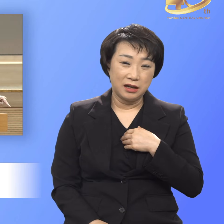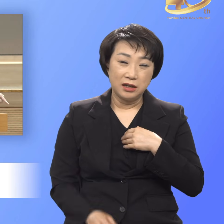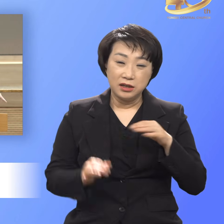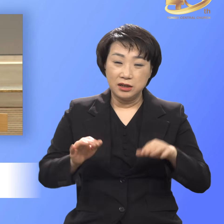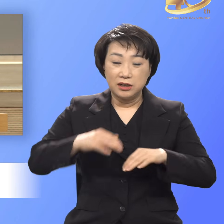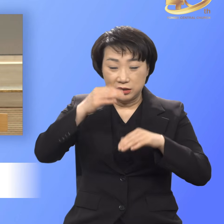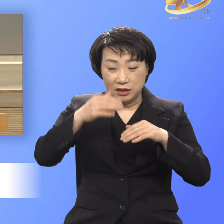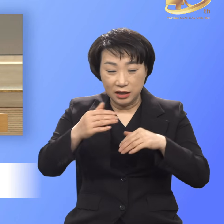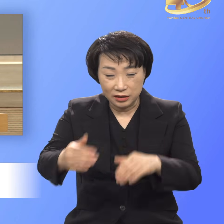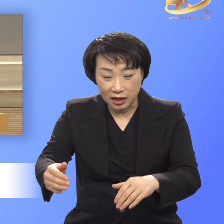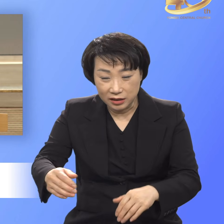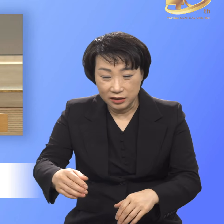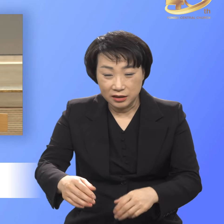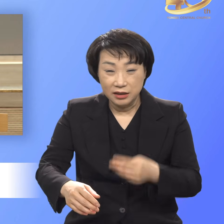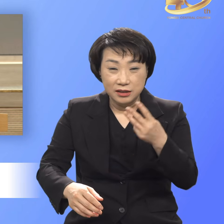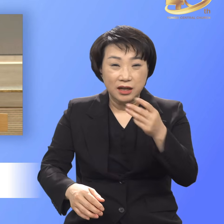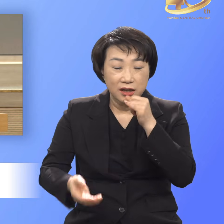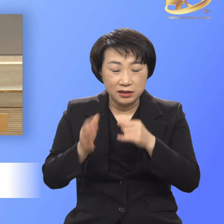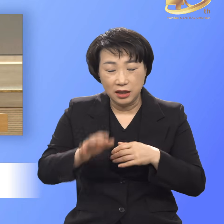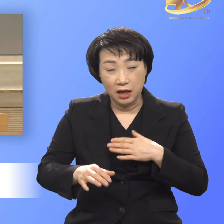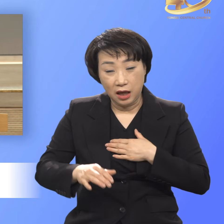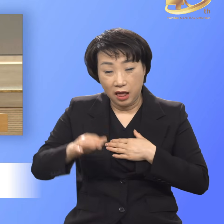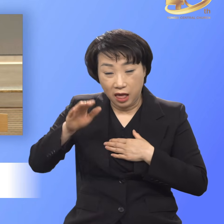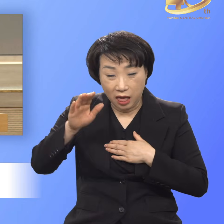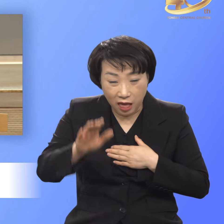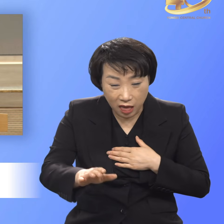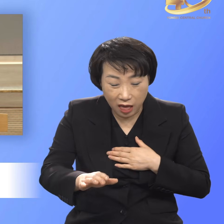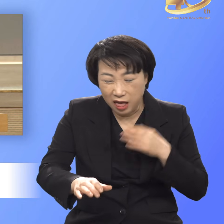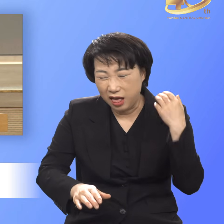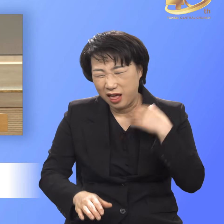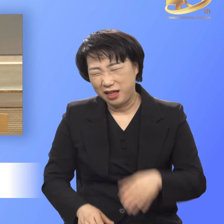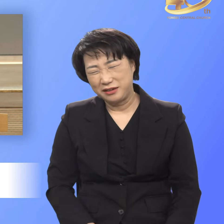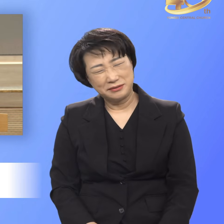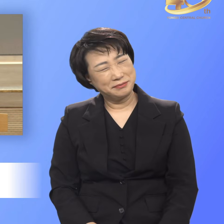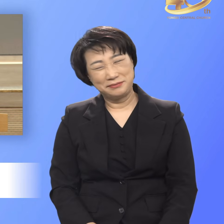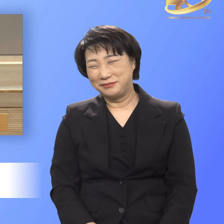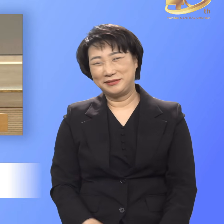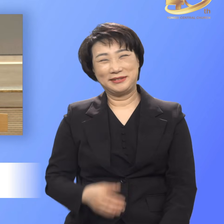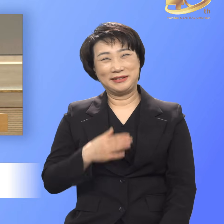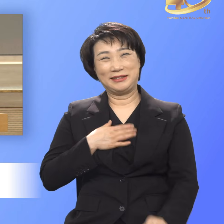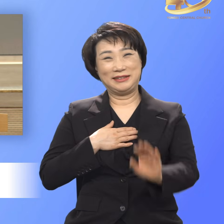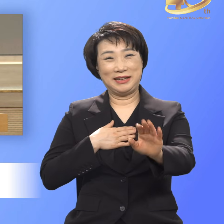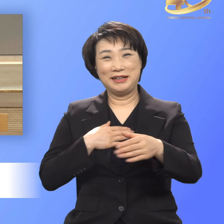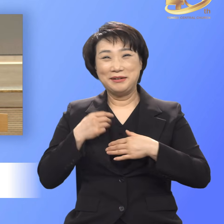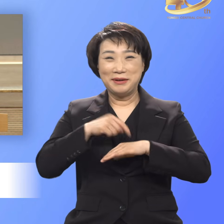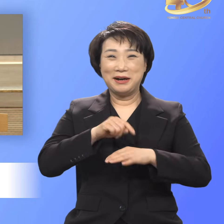나 혼자는 못 올라와. 기력 없어. 근데도 마음은 자유야.